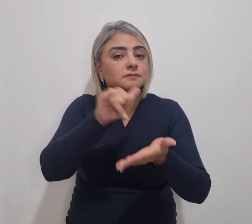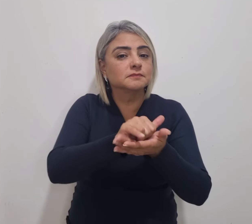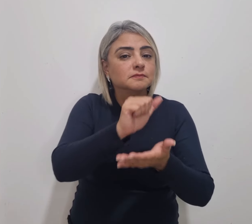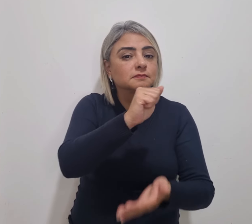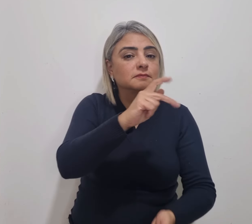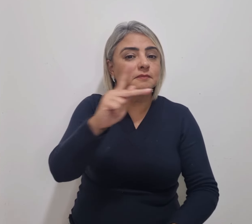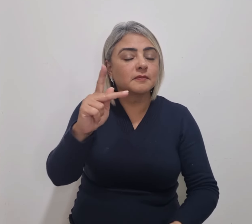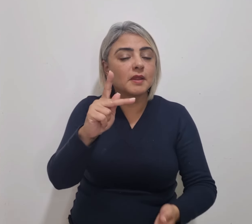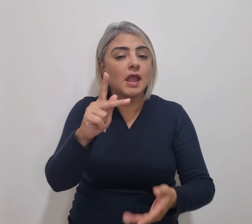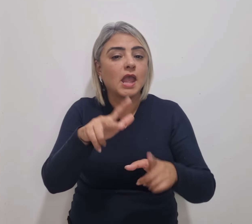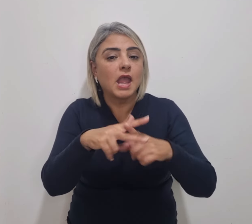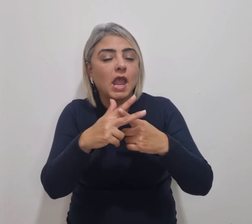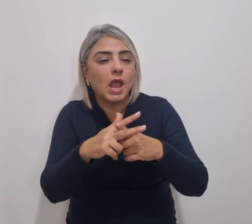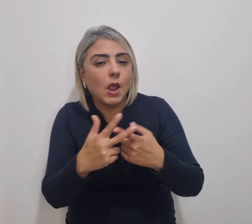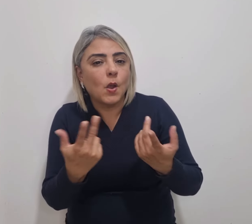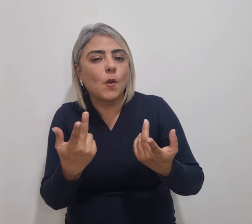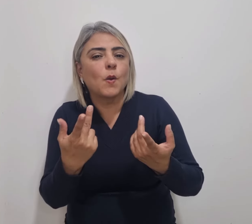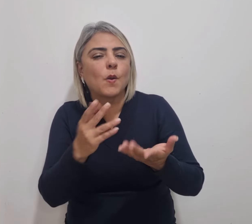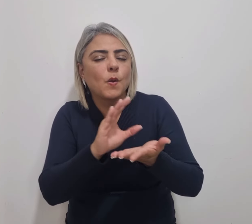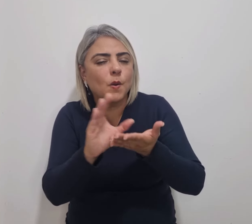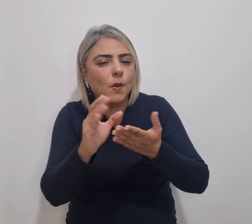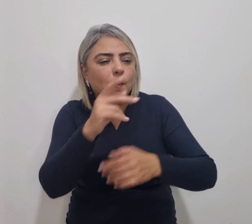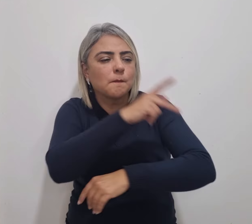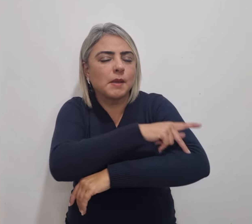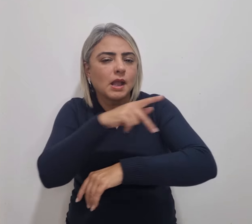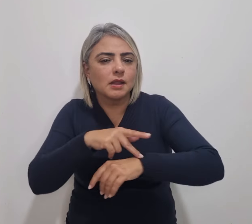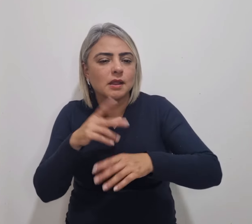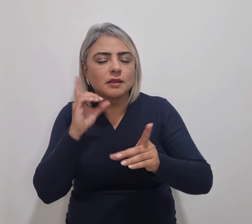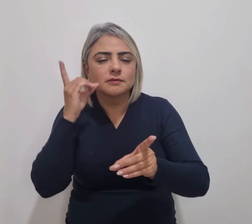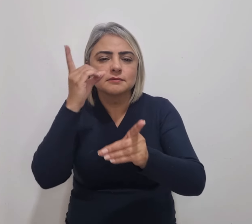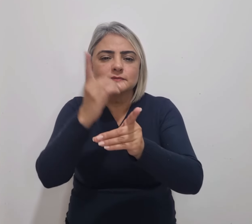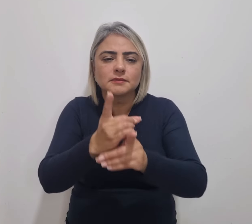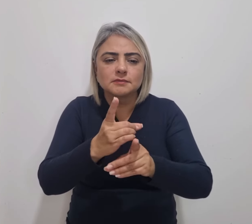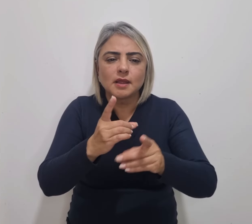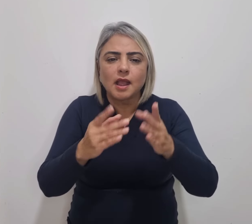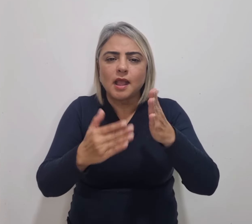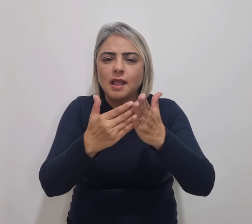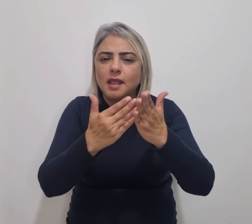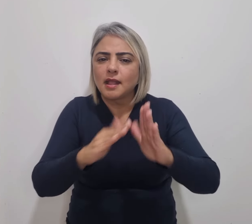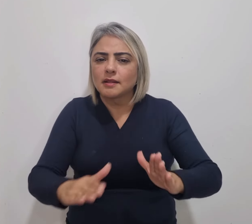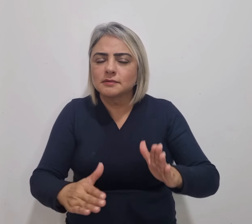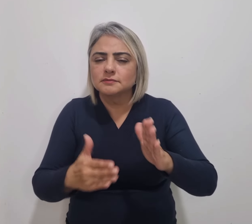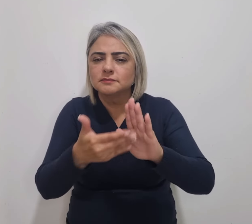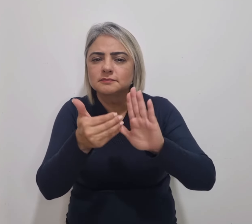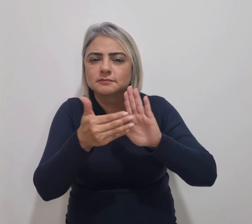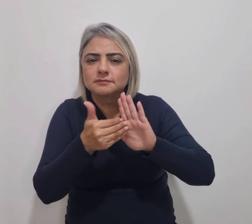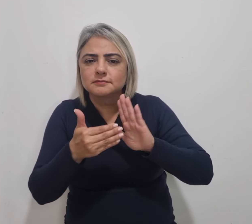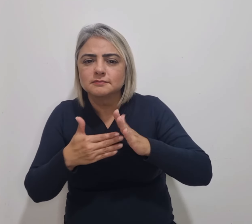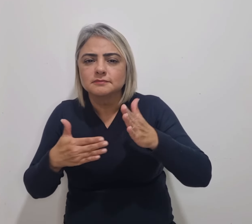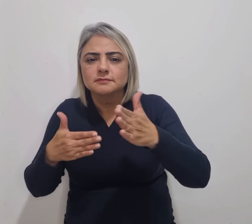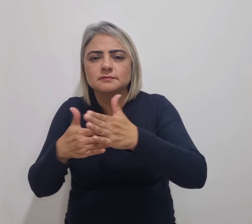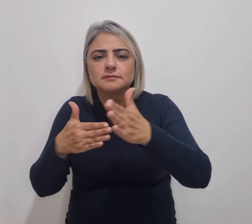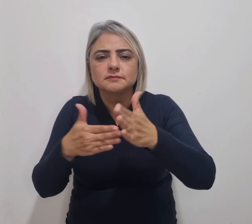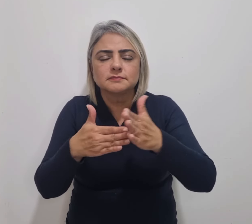recursos pedagógicos destinados a transpor obstáculos, remover barreiras e mitigar